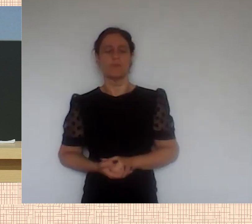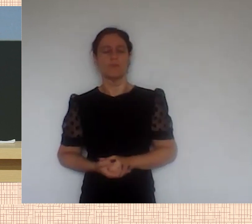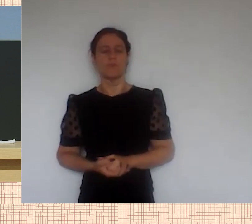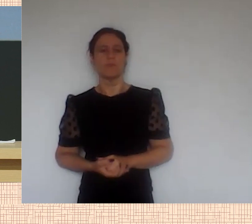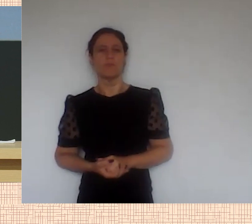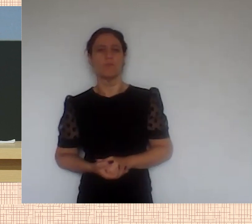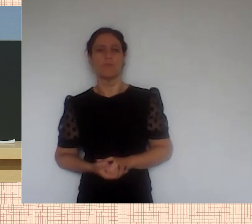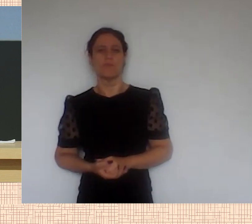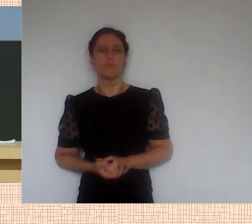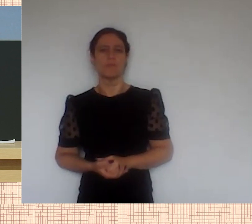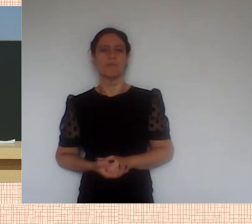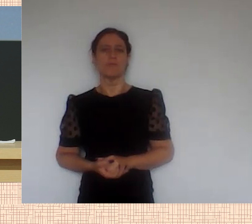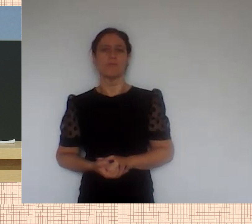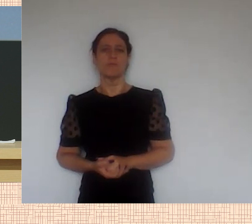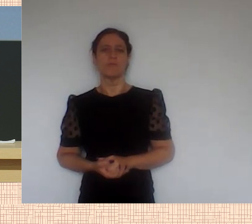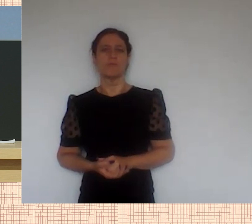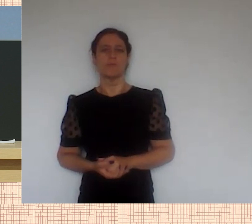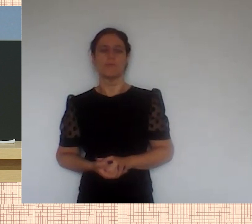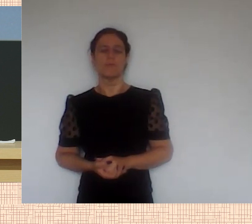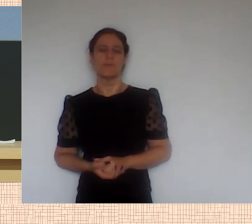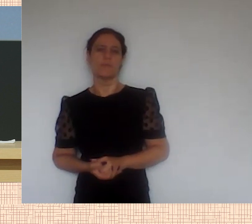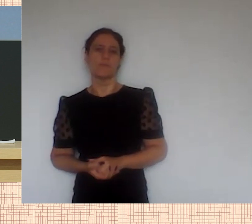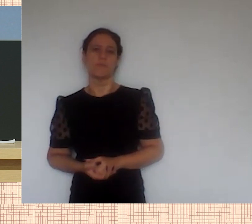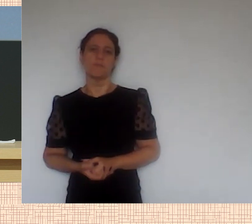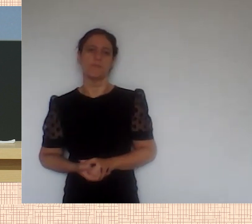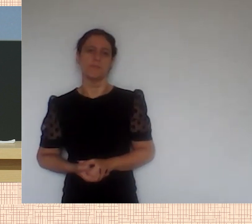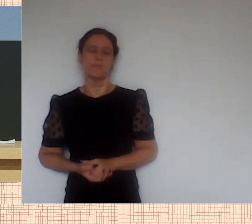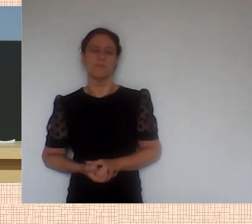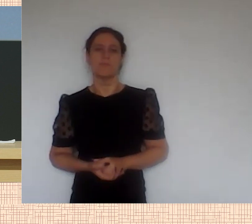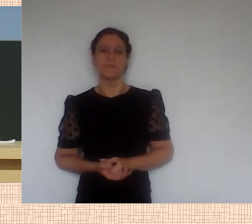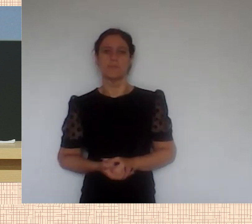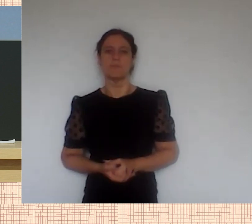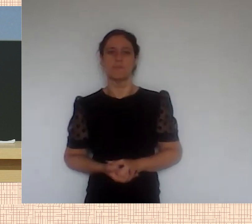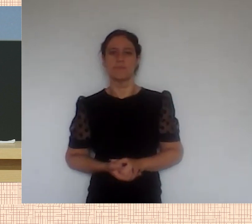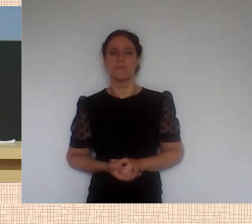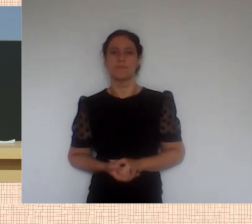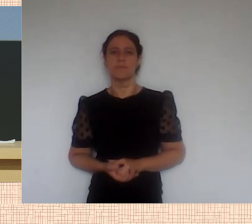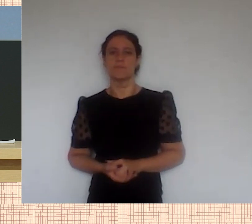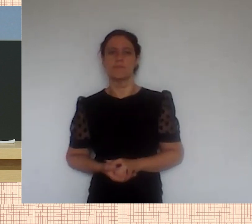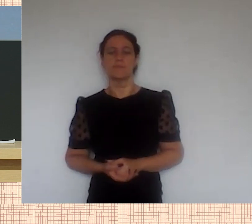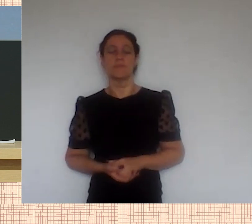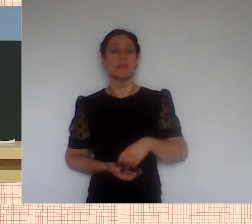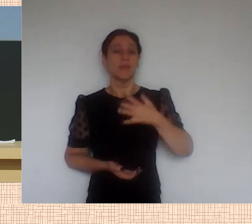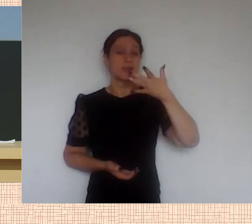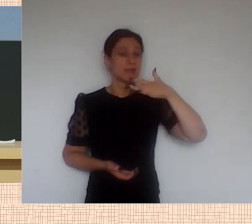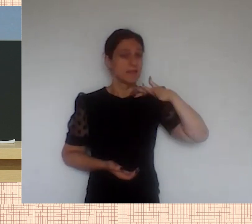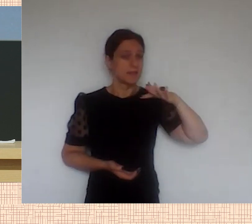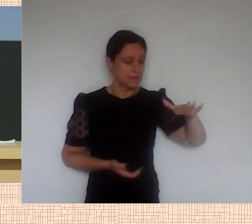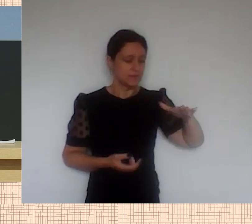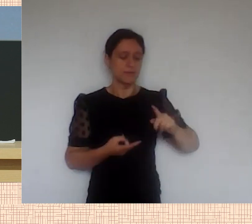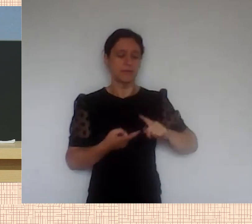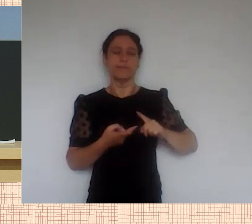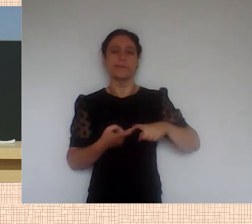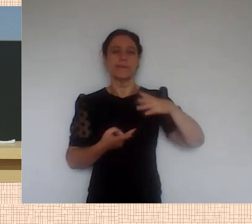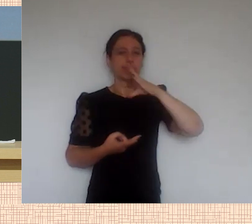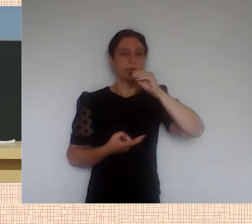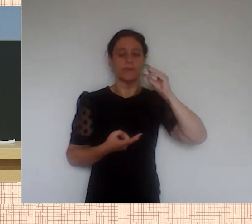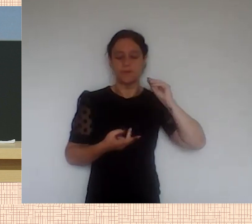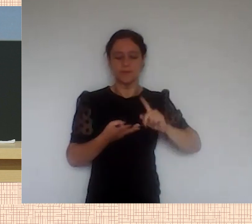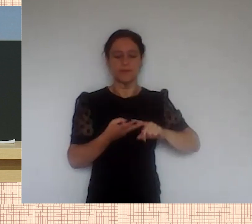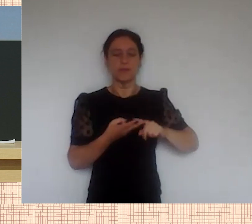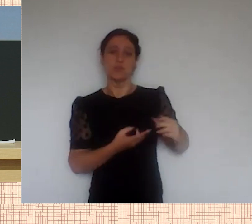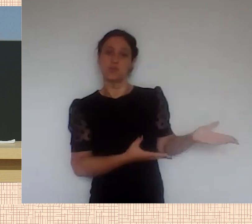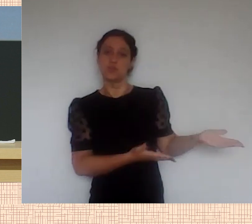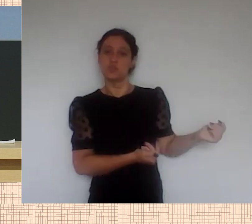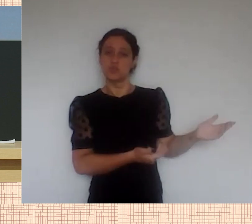Irmãos, as crianças e adolescentes e jovens são as gotas do orvalho que Deus